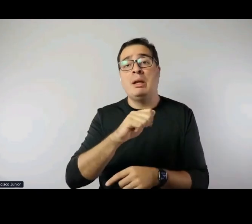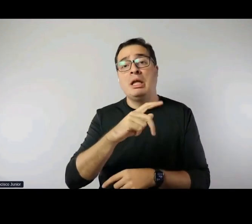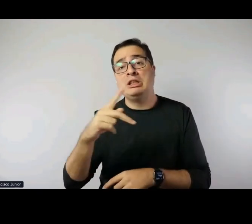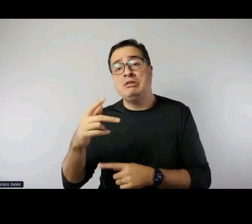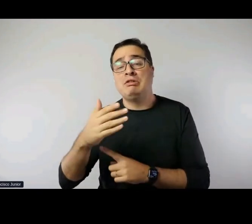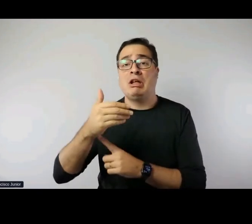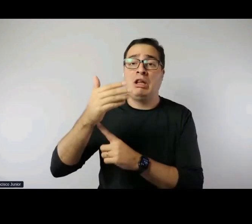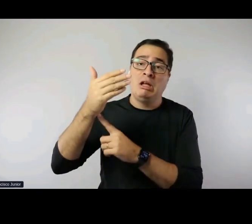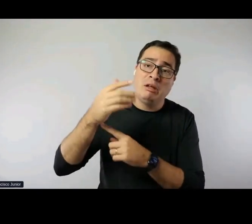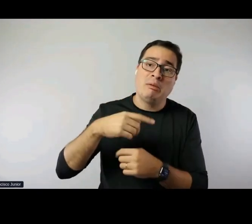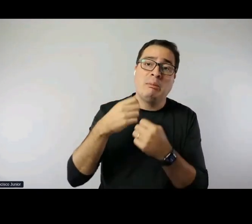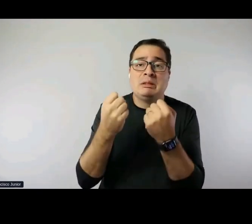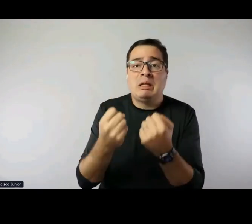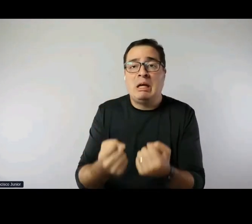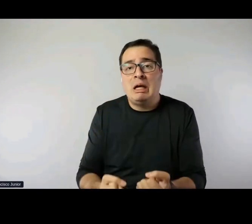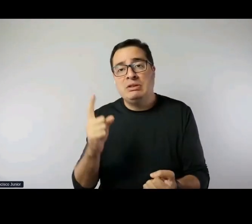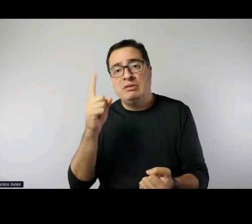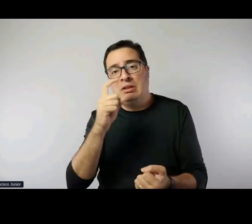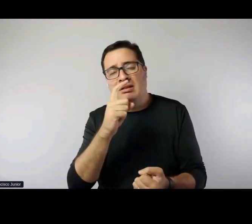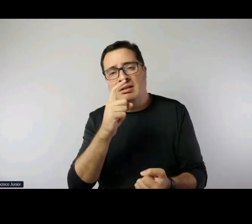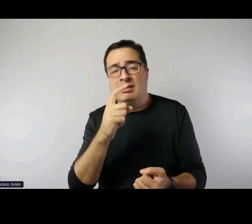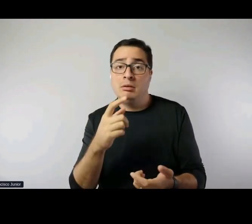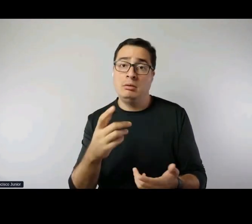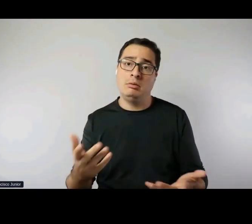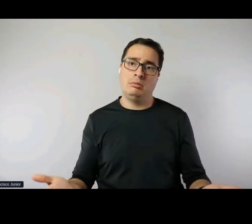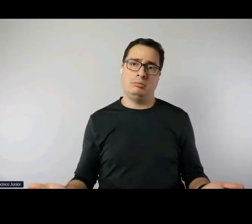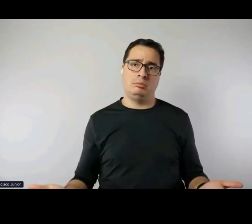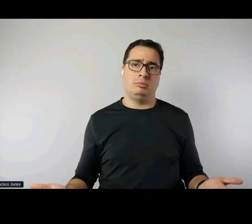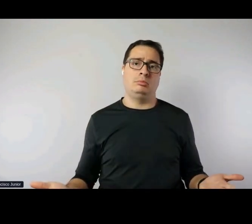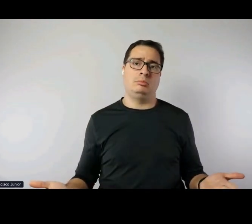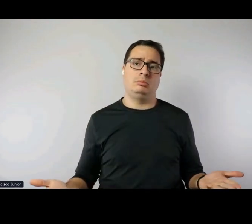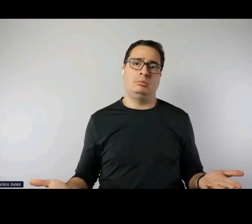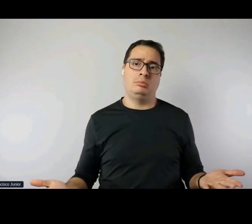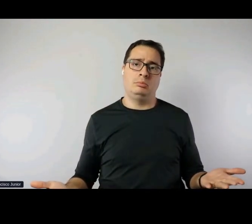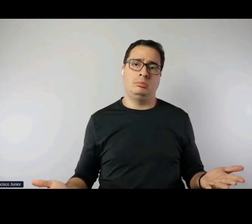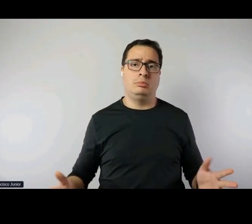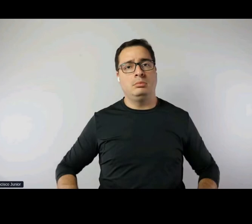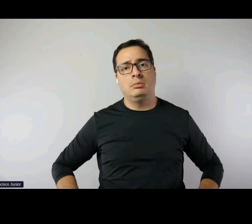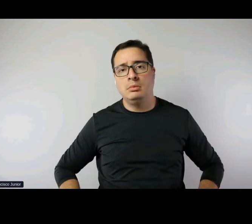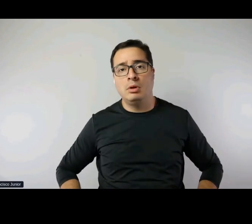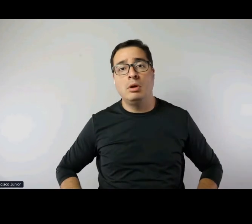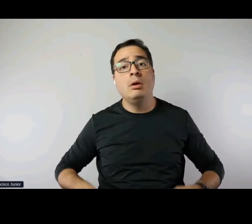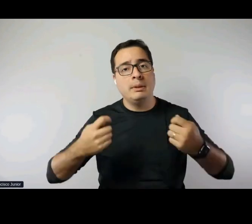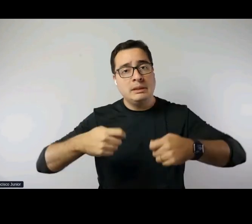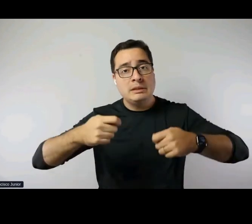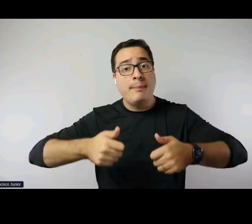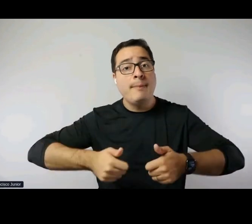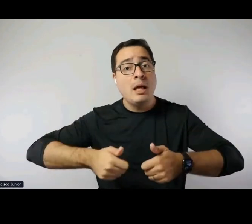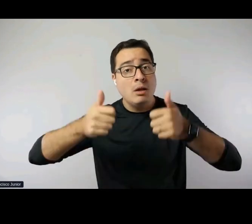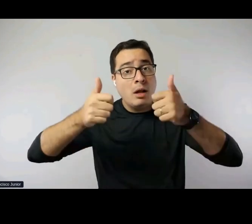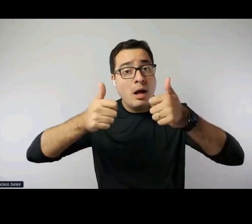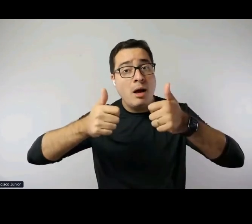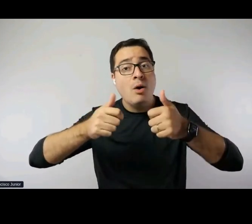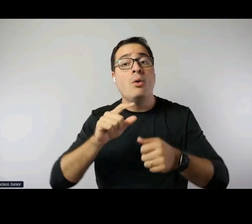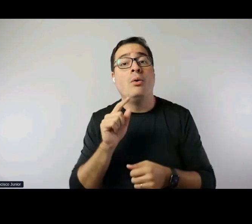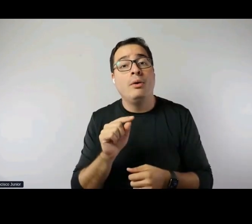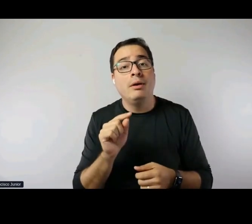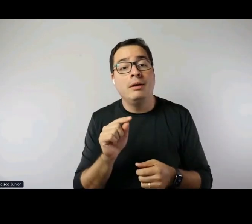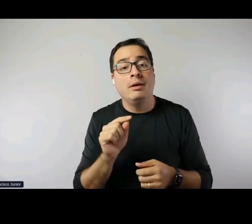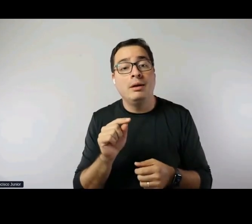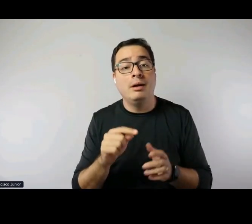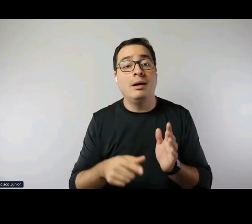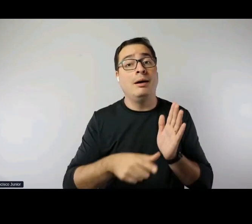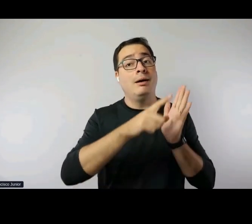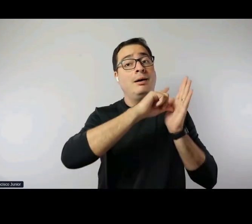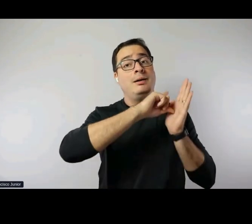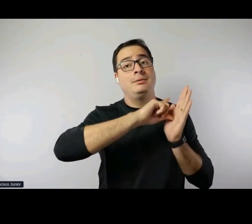ele vai ficar muito pesado. Bom, gente, então acho que a gente precisa melhorar um pouco mais antes da